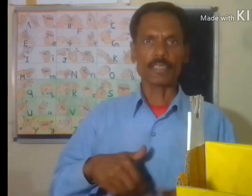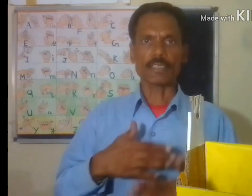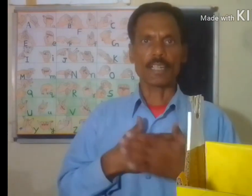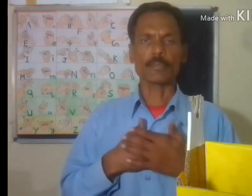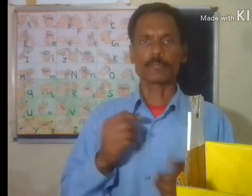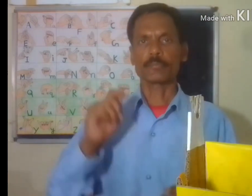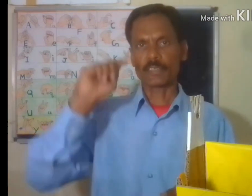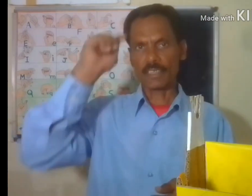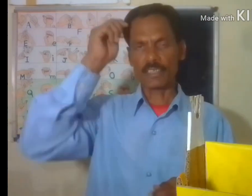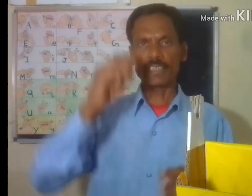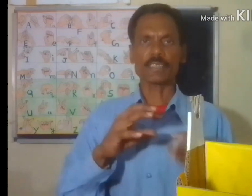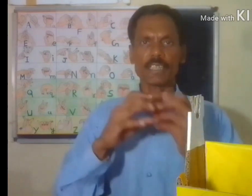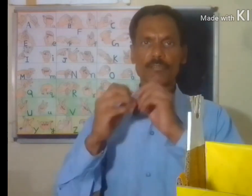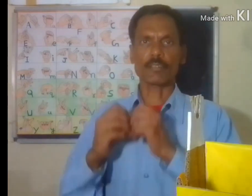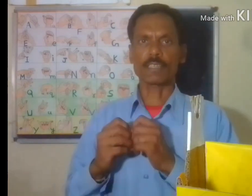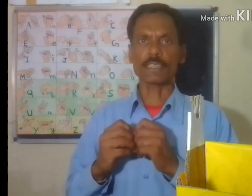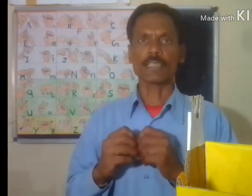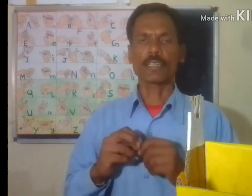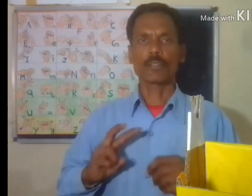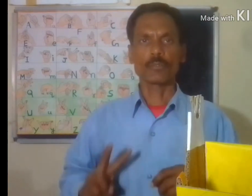आज हम English alphabet V